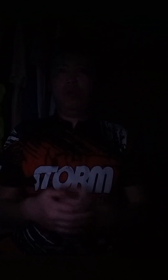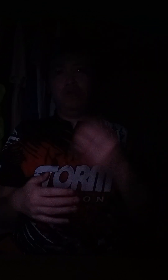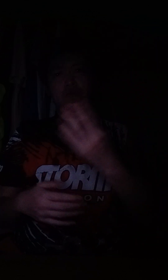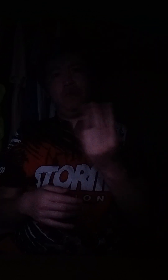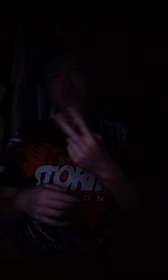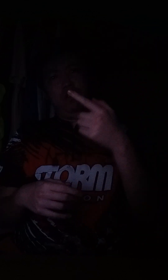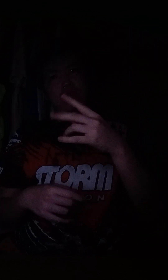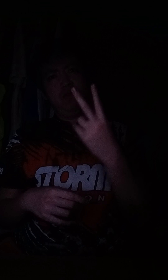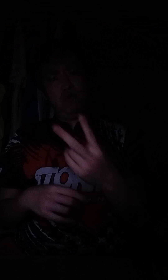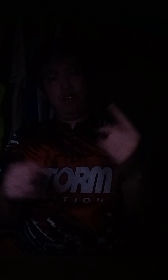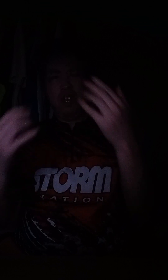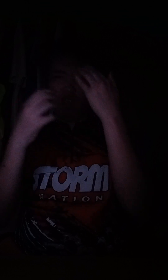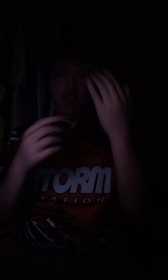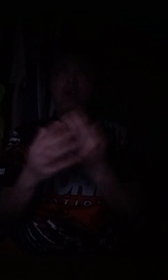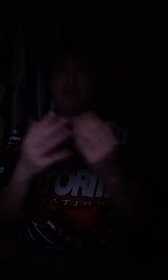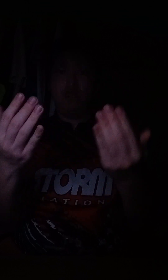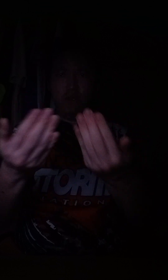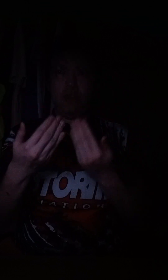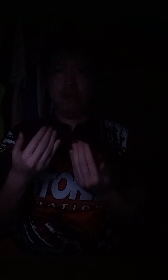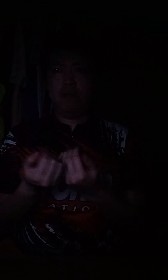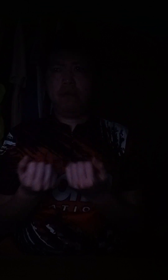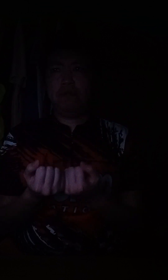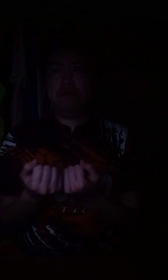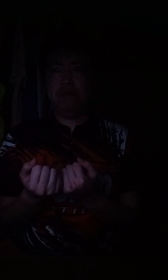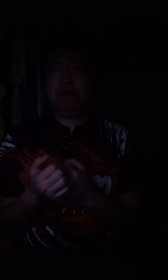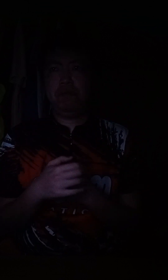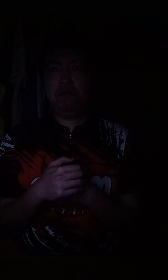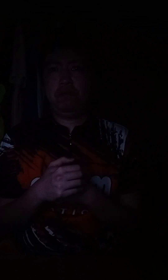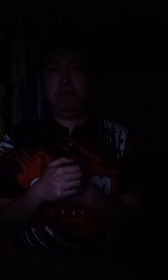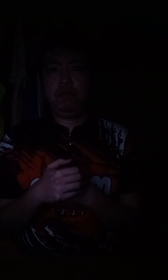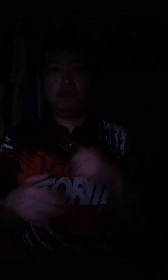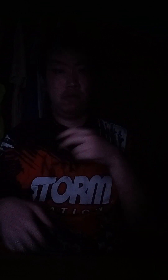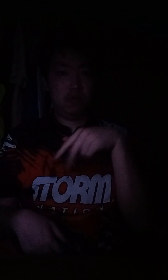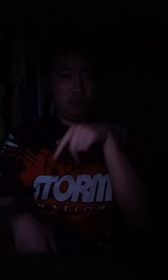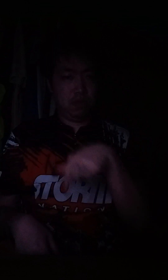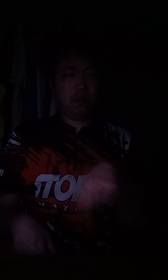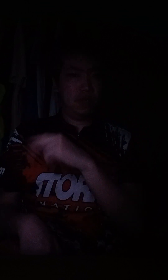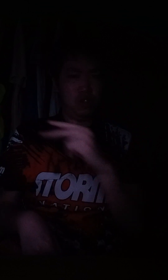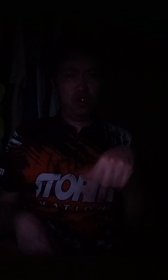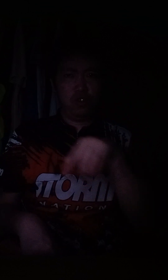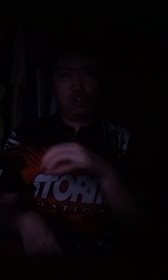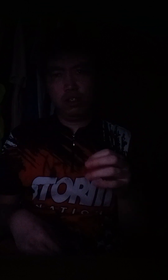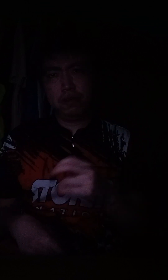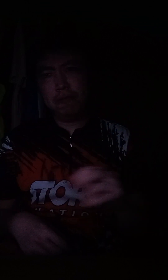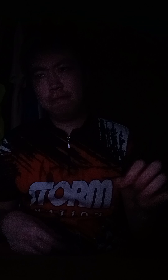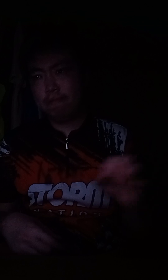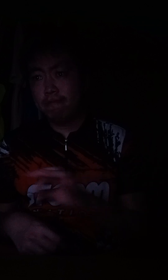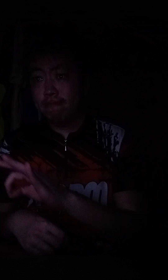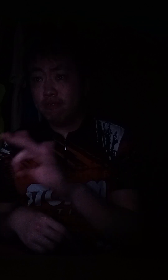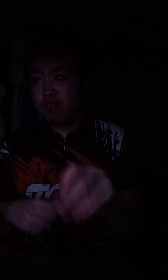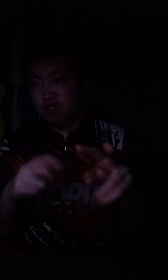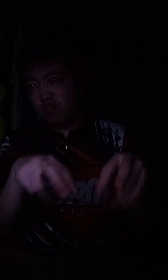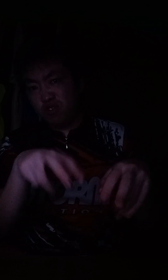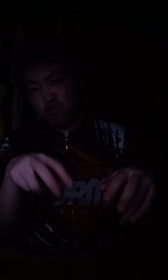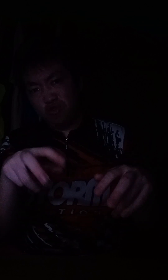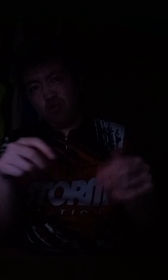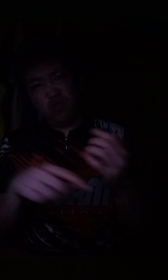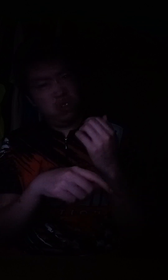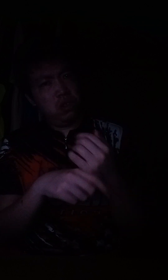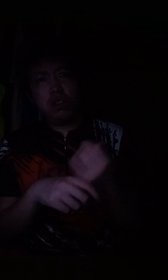운전자 2명이 다쳐 치료받고 있습니다. 경찰은 숨진 화물차 운전자가 굴착기를 제때 발견하지 못해 사고가